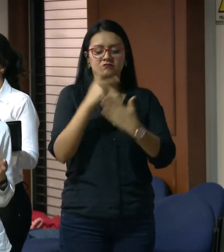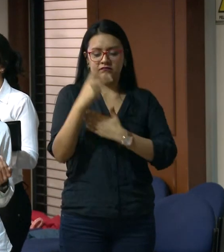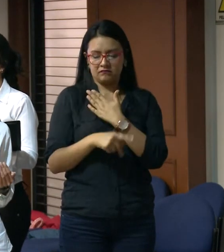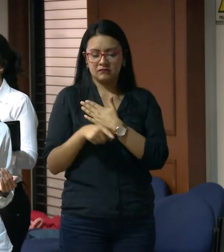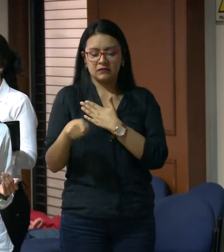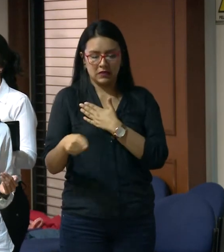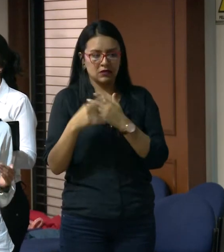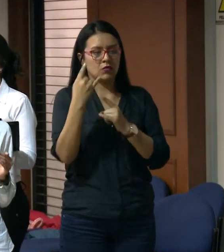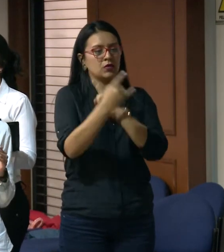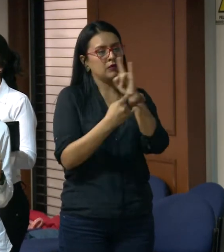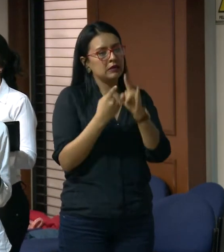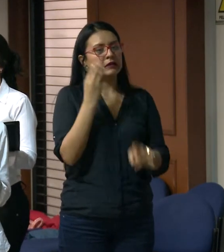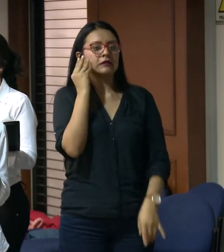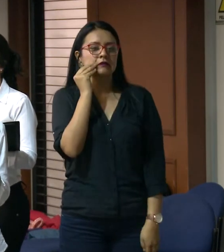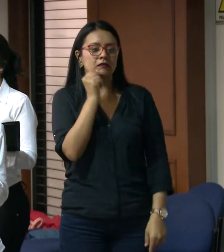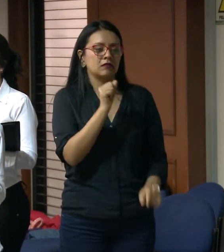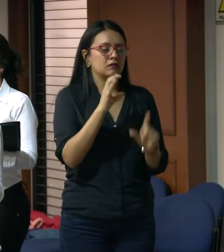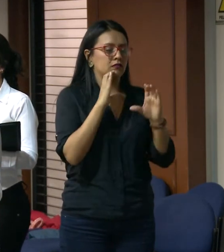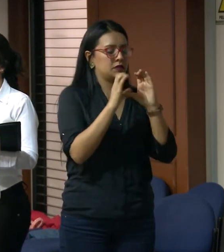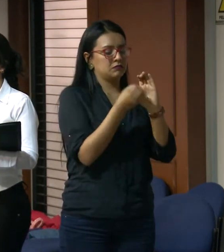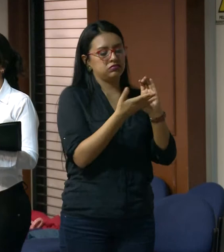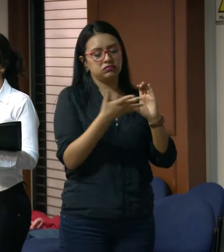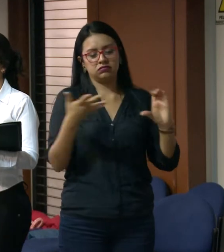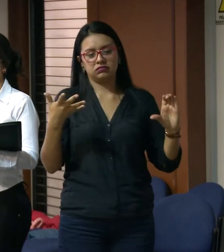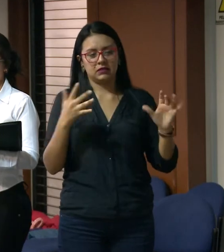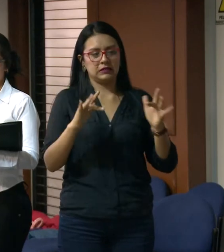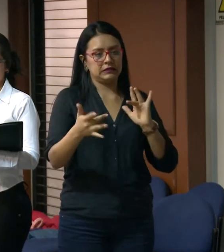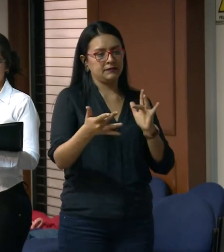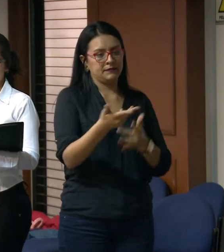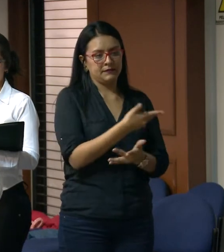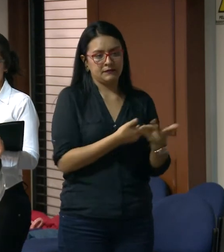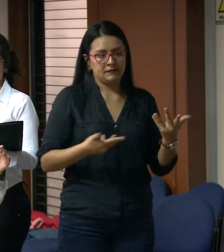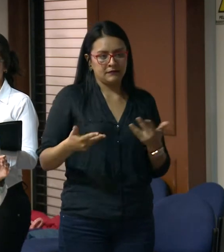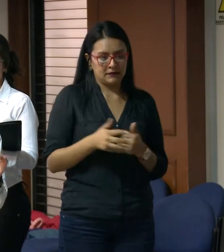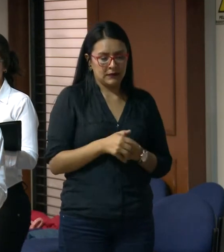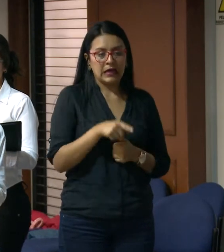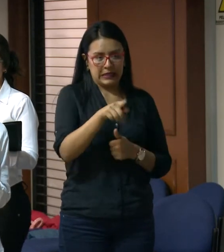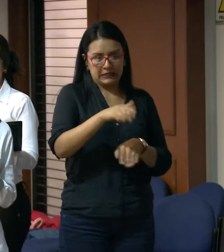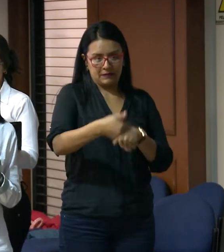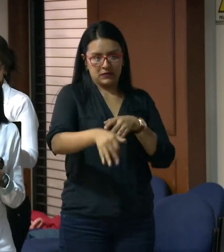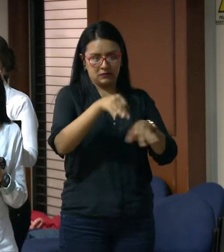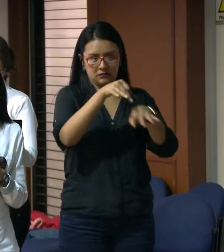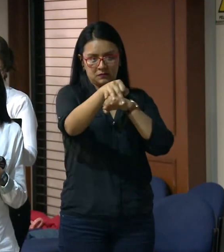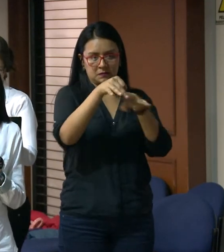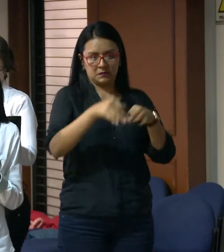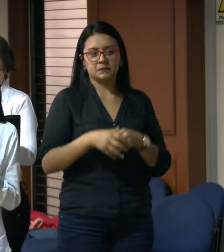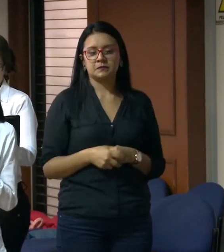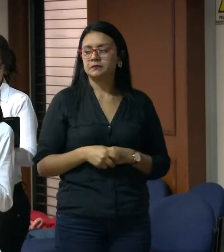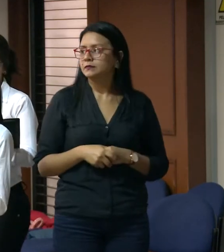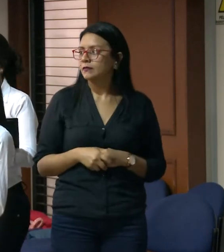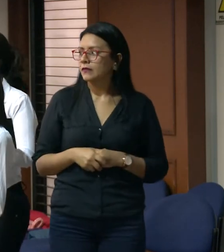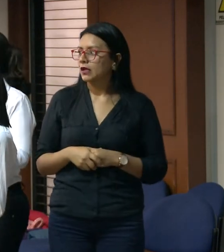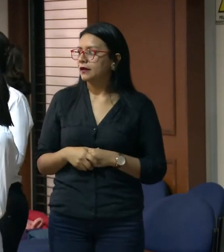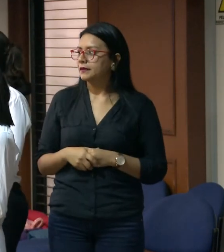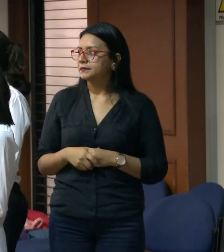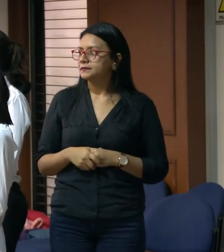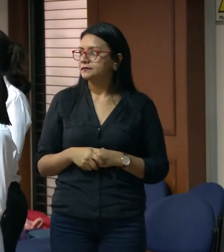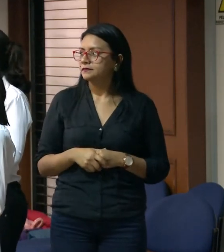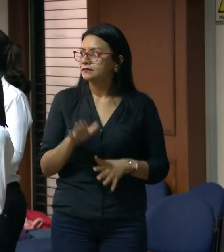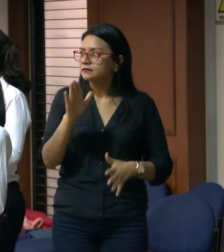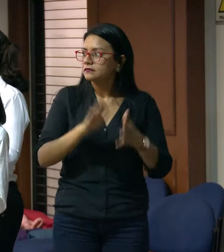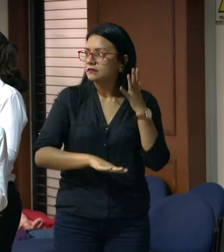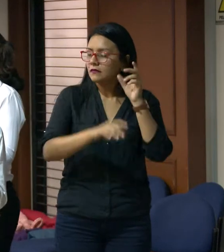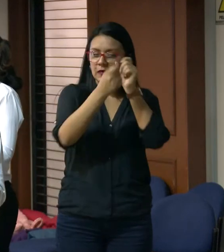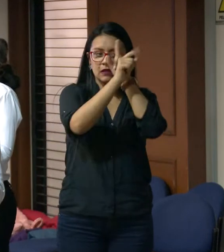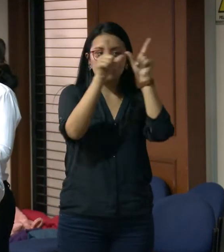Un Universo de Sentidos, Matices en la Comunicación e Interacción. Esta también será explicada más adelante. Y finalmente el